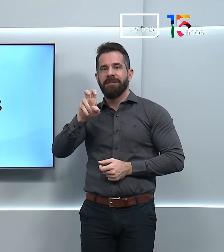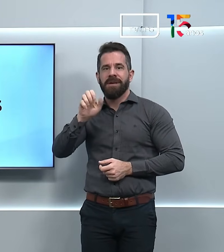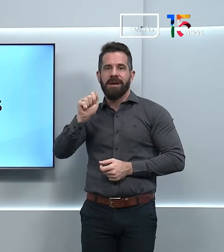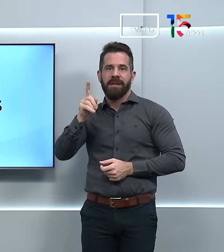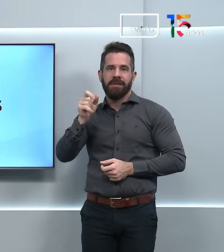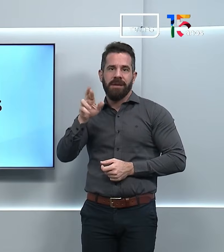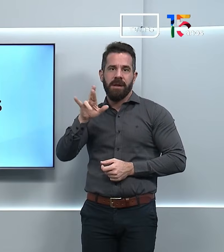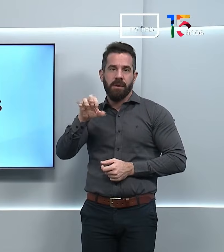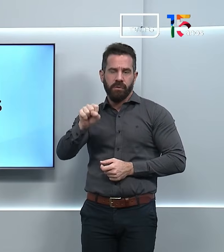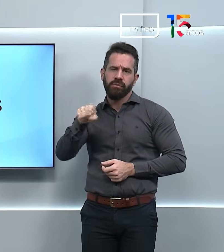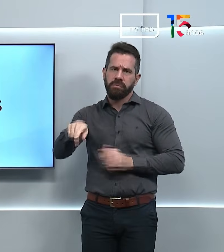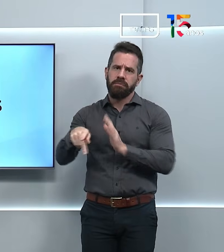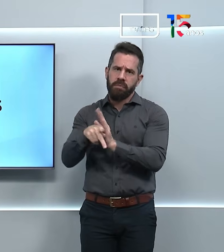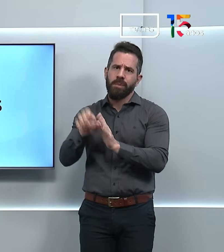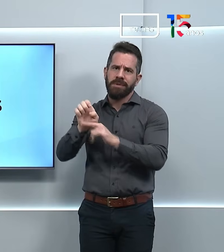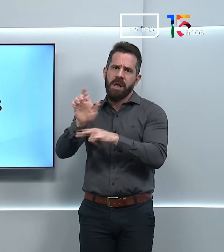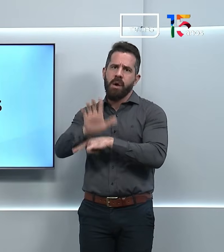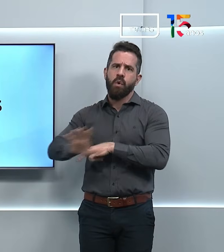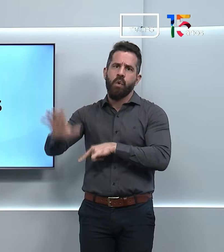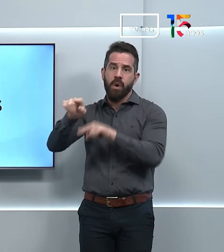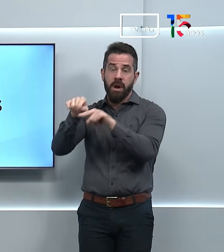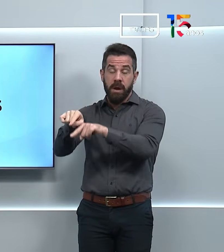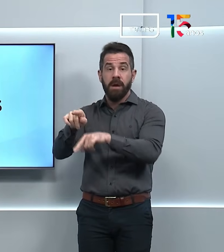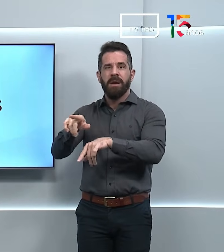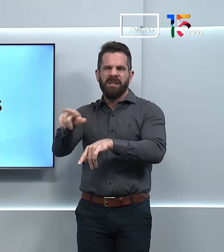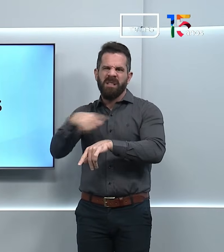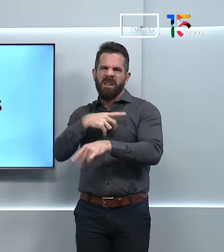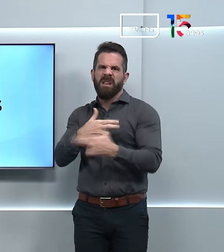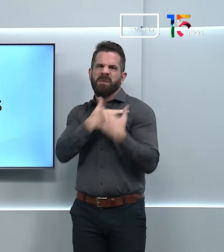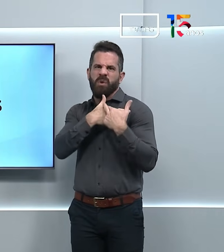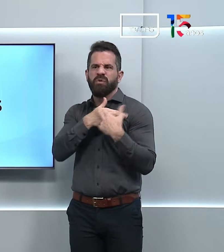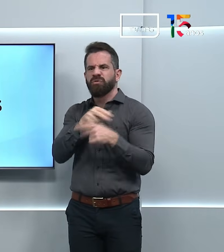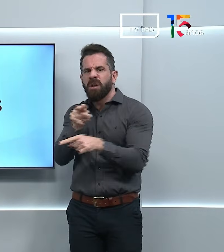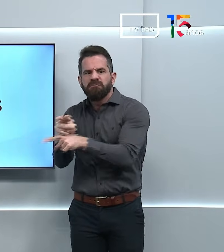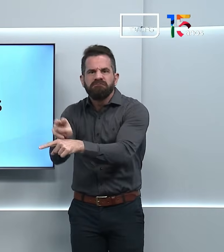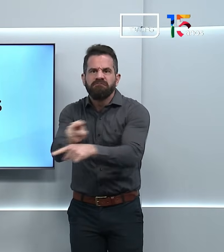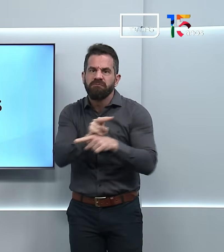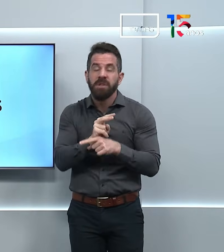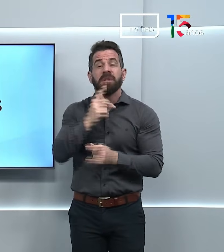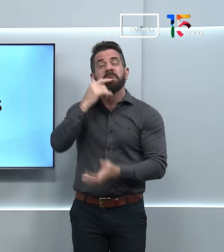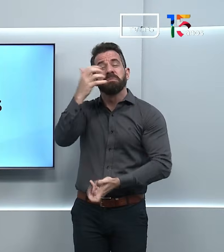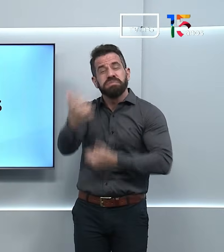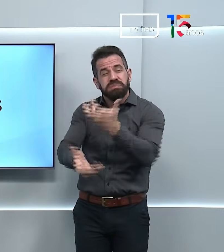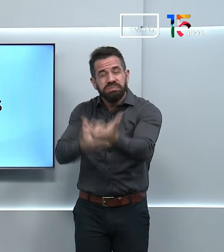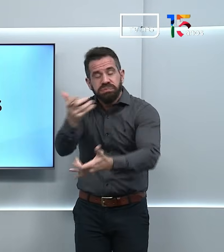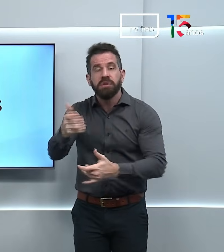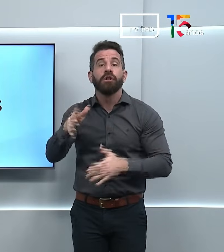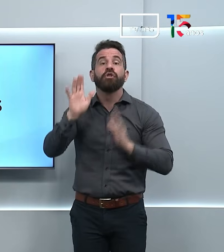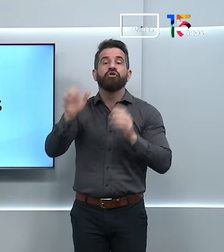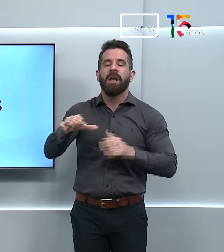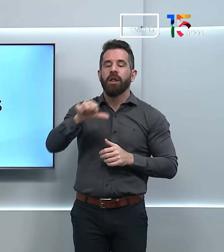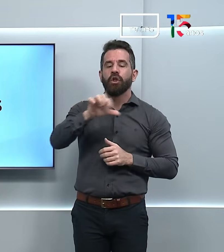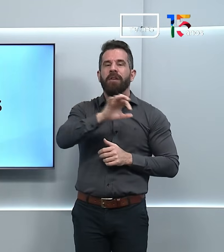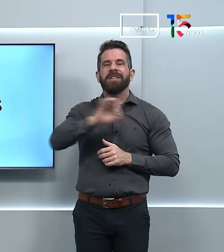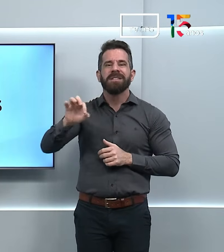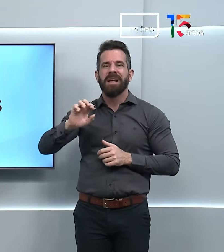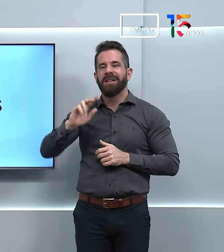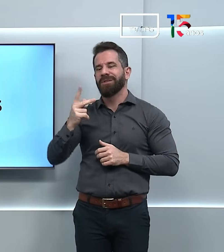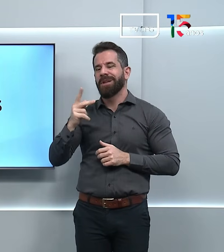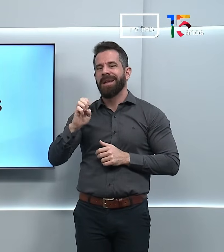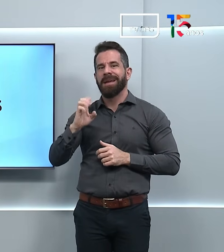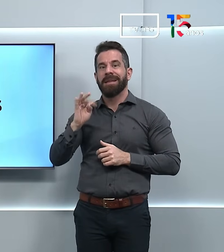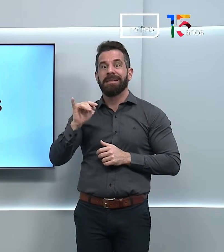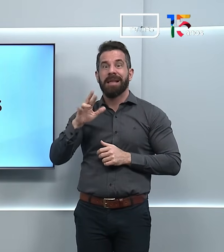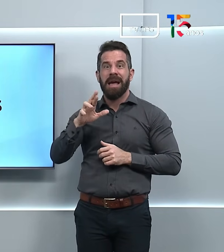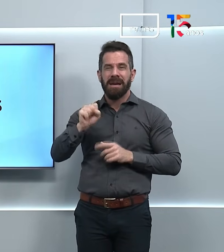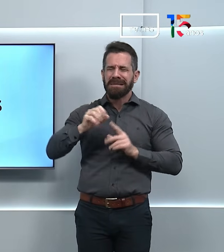de Goiás. Segundo a administração do parque, o fogo consumiu cerca de 900 hectares de vegetação